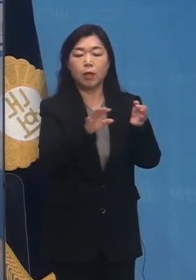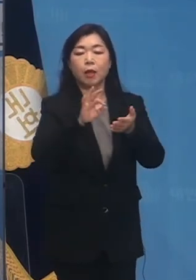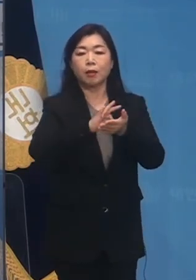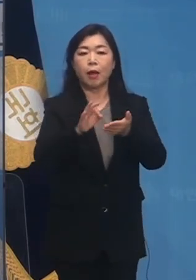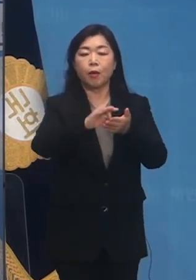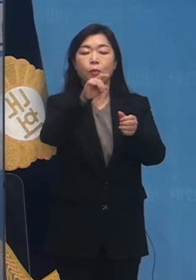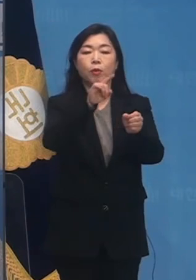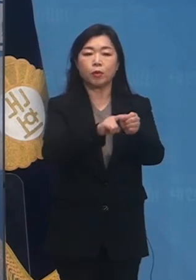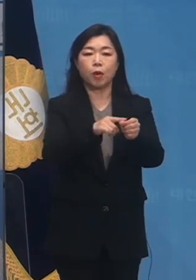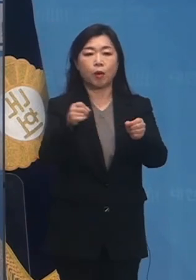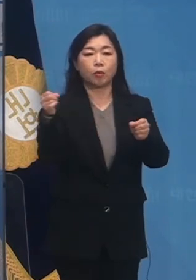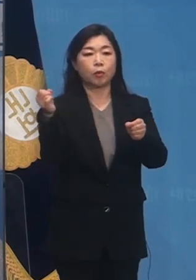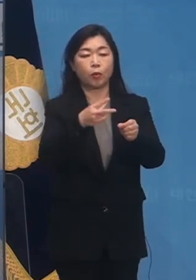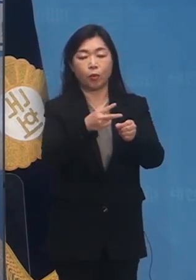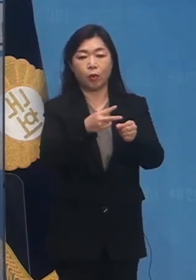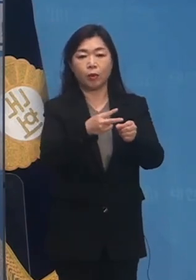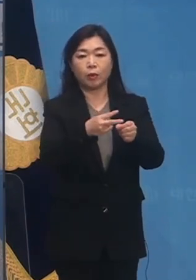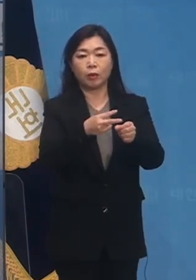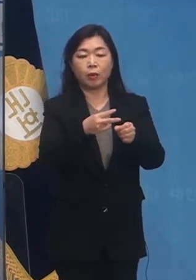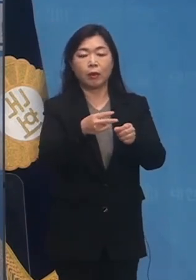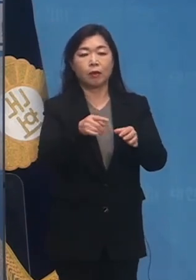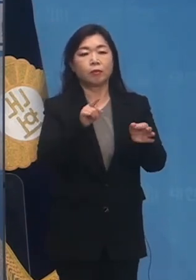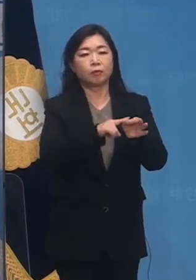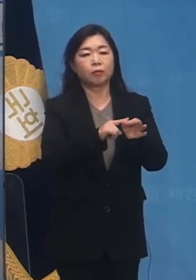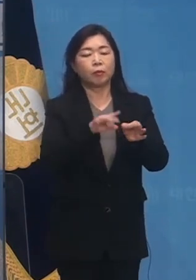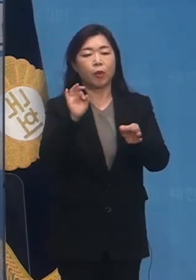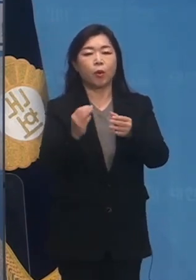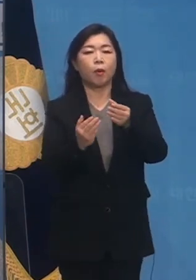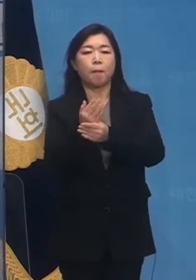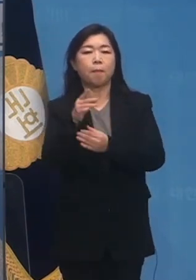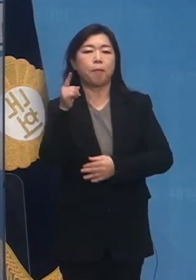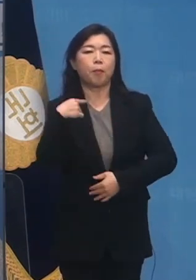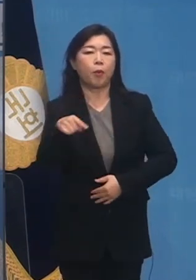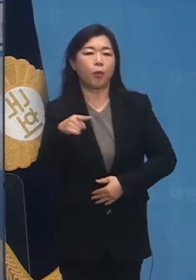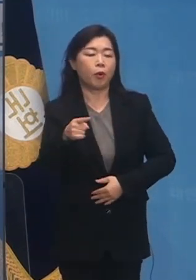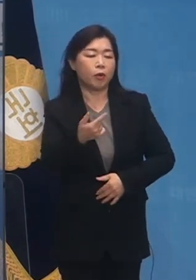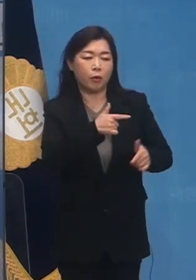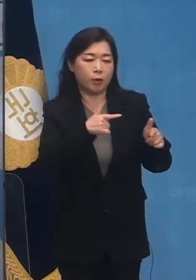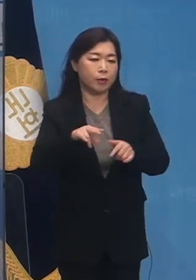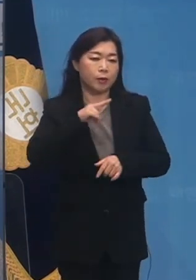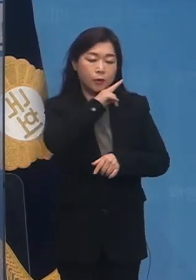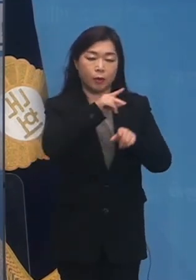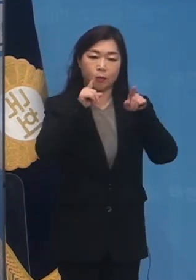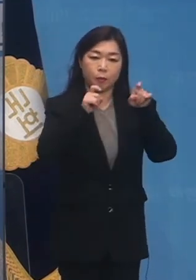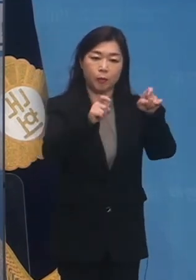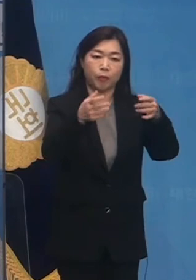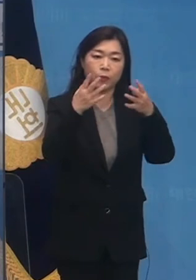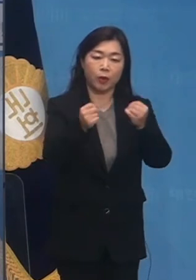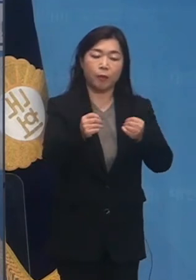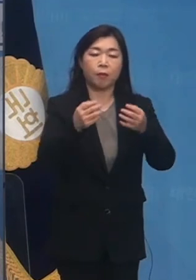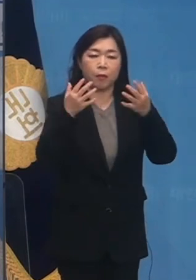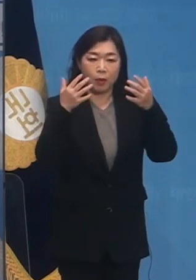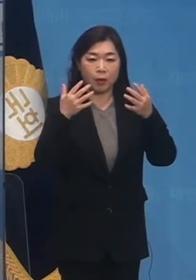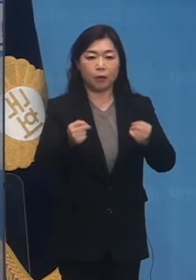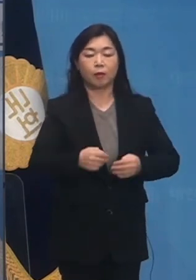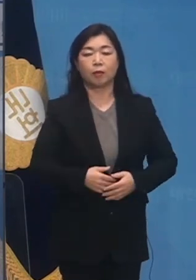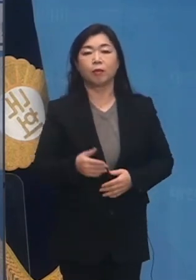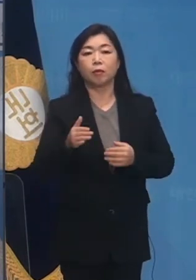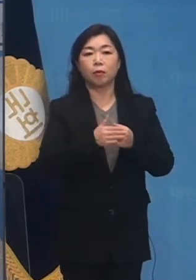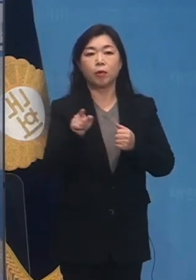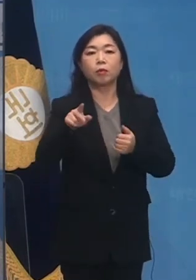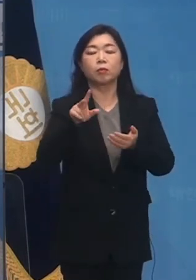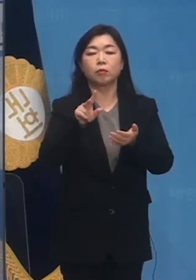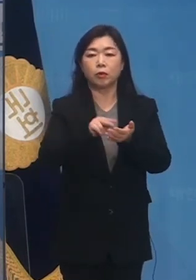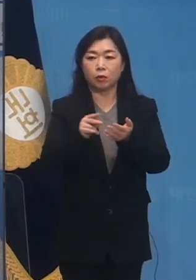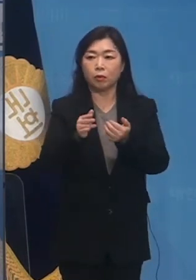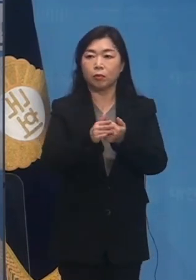사용 용도와 그리고 그 출처에 대해서도 여러 가지 의혹의 이야기가 나돌고 있습니다. 이것